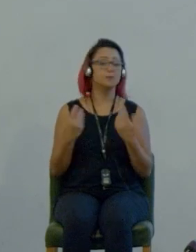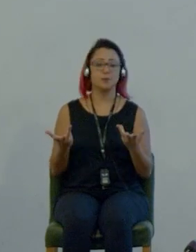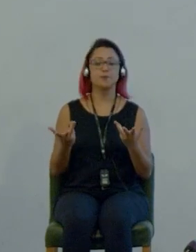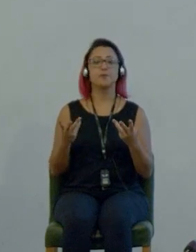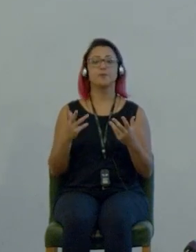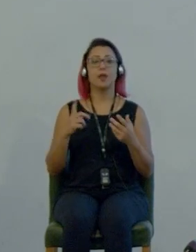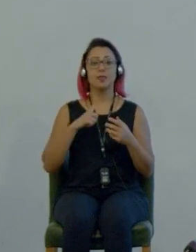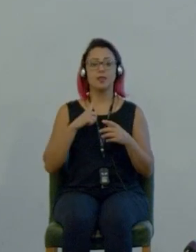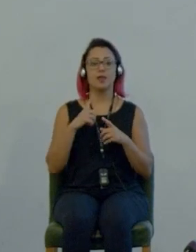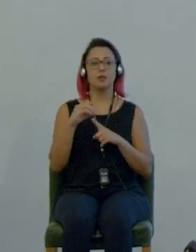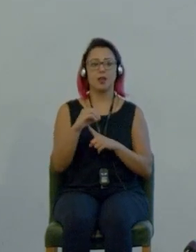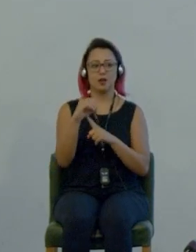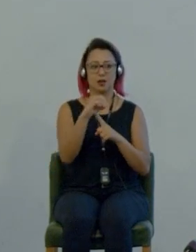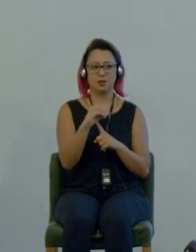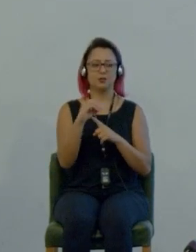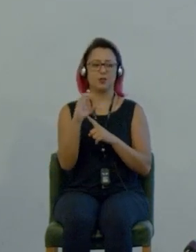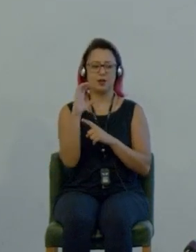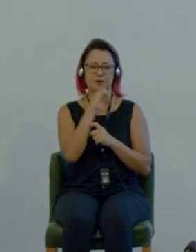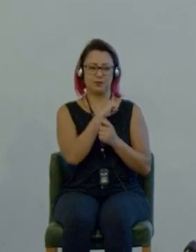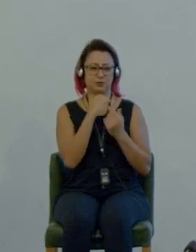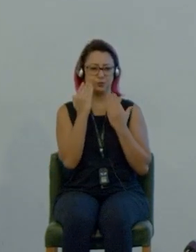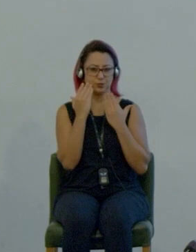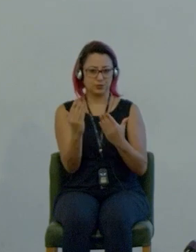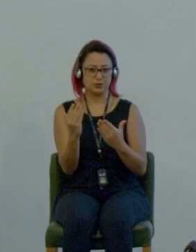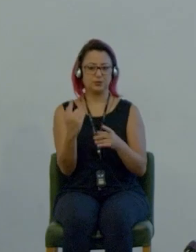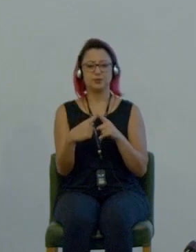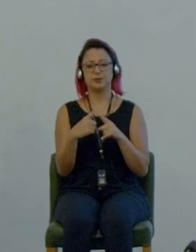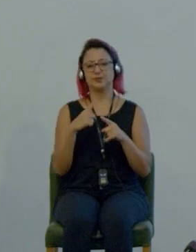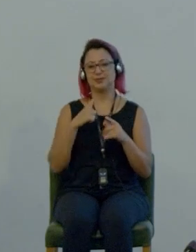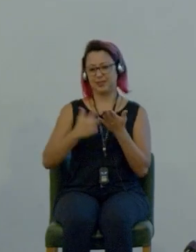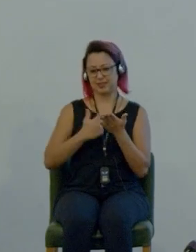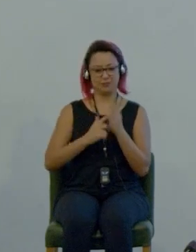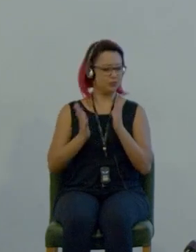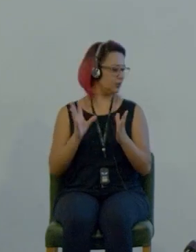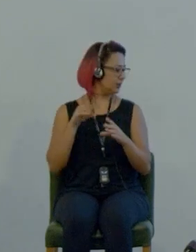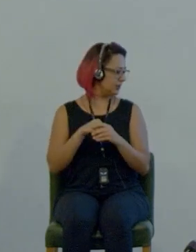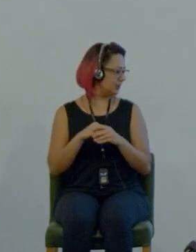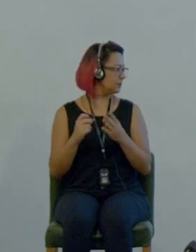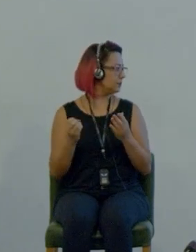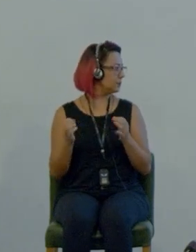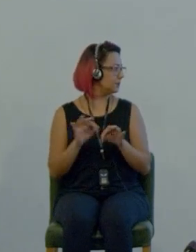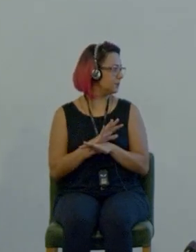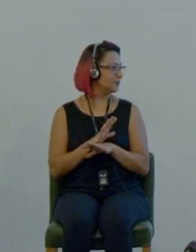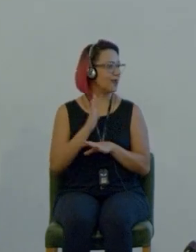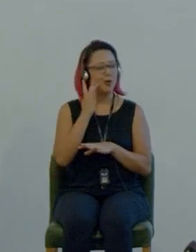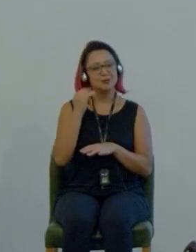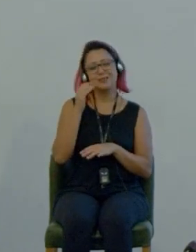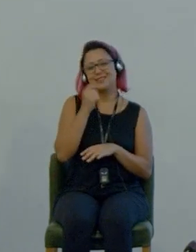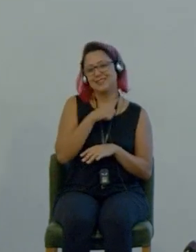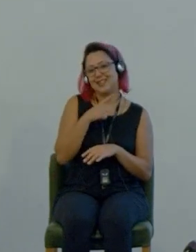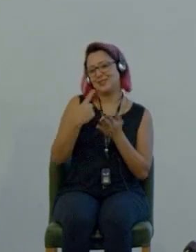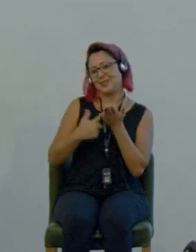je vais passer rapidement parce qu'elles sont dans le livre et je pense que c'est plus marrant de vous raconter l'histoire du livre et ce